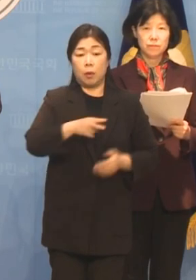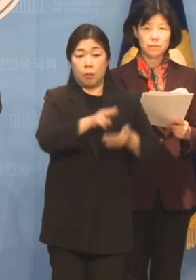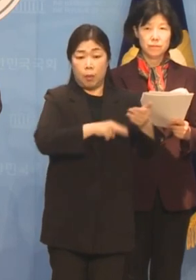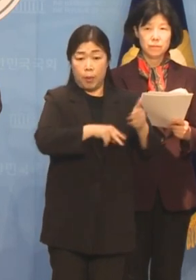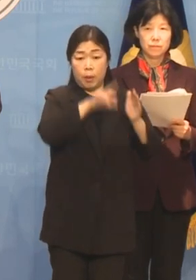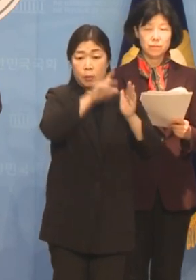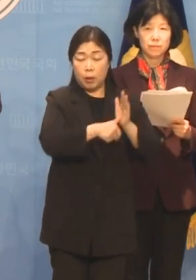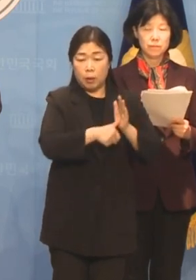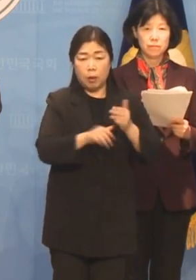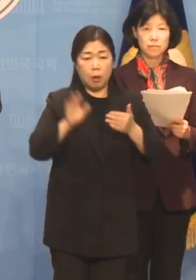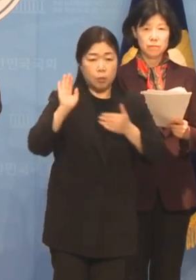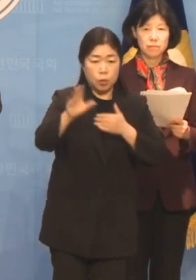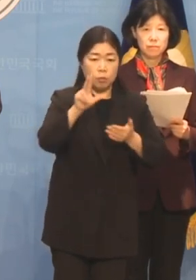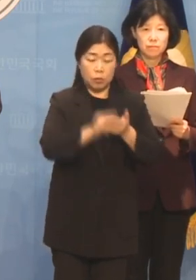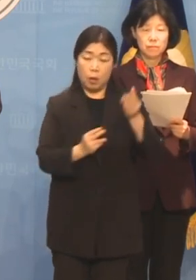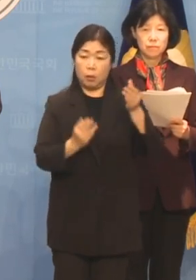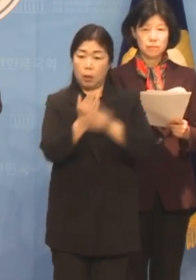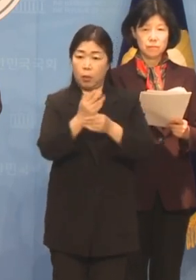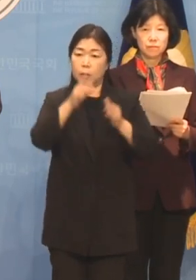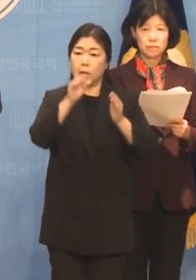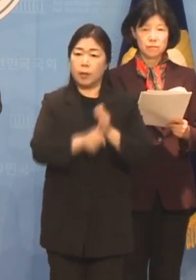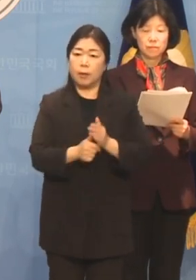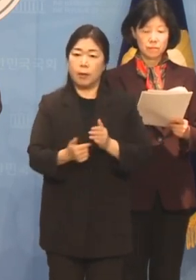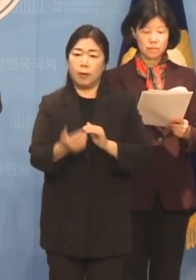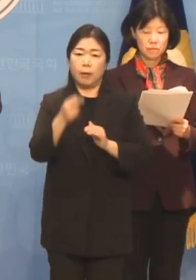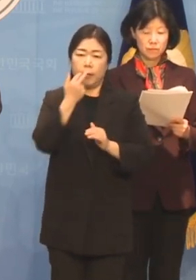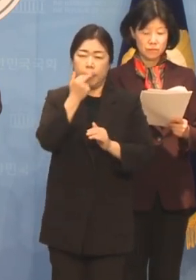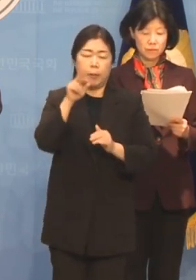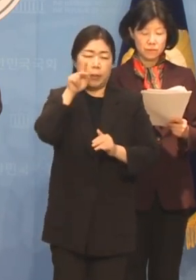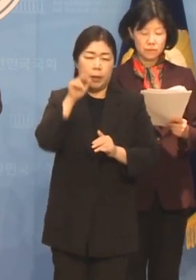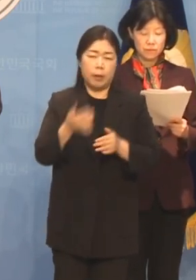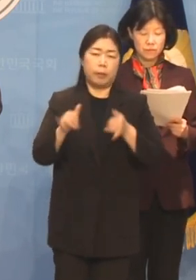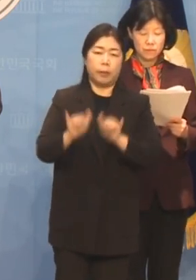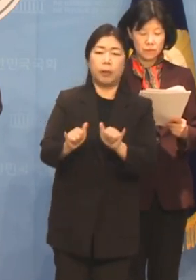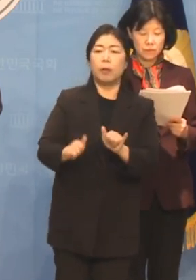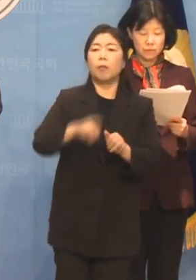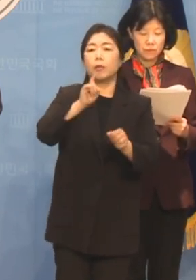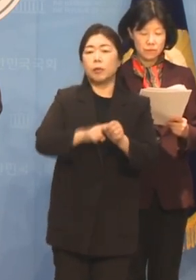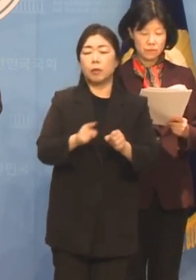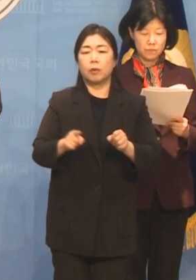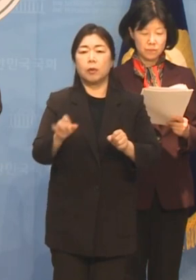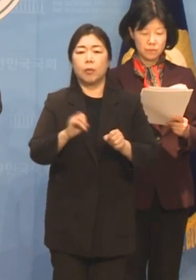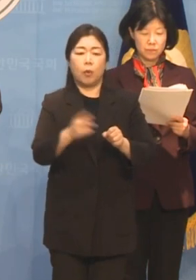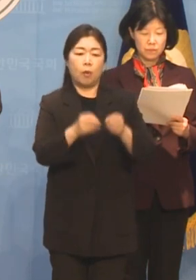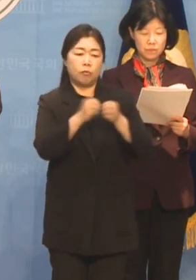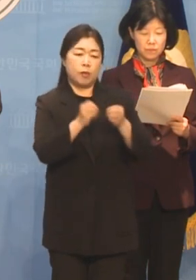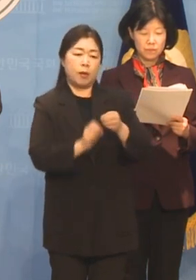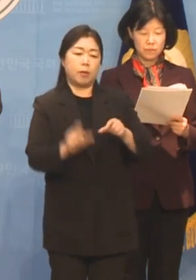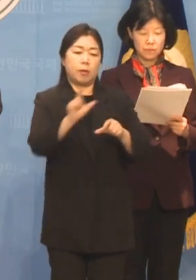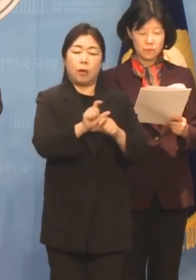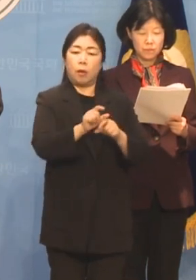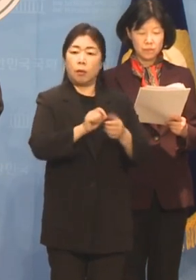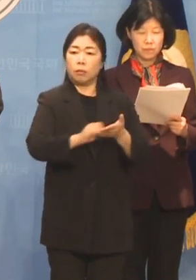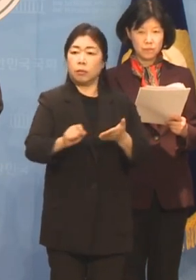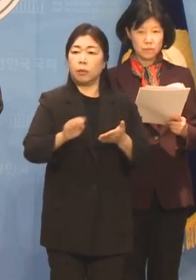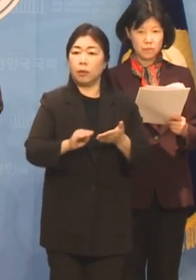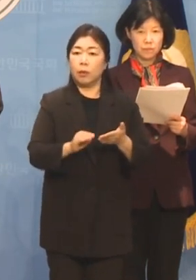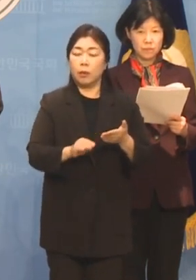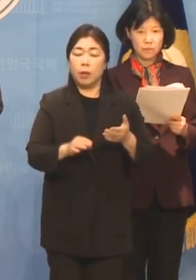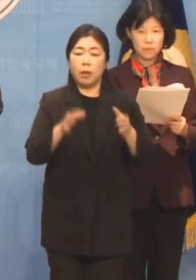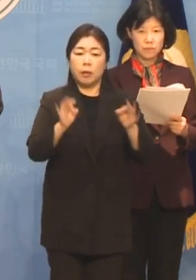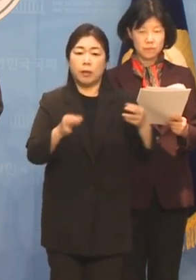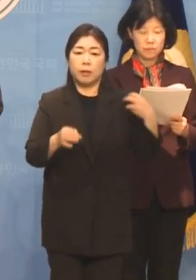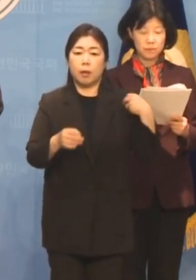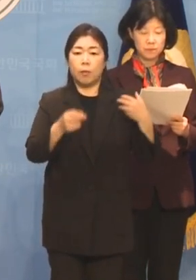과정에서 향후 문제가 되었을 때를 대비한 책임 회피용, 면피용 문구를 추가하여 기재했습니다.